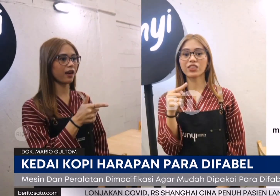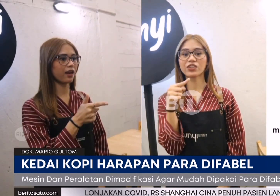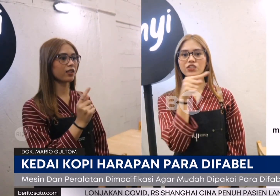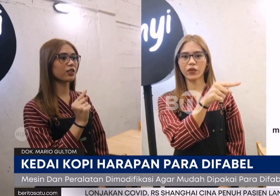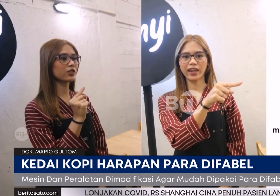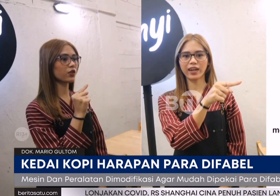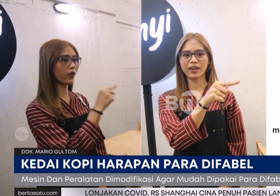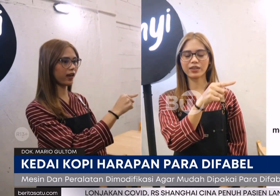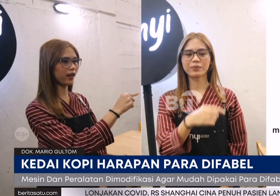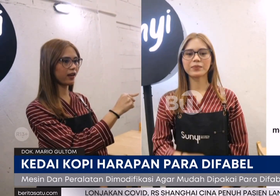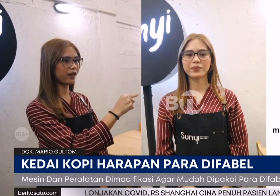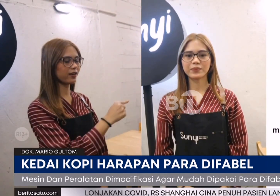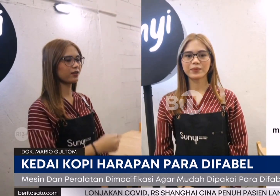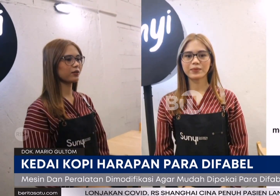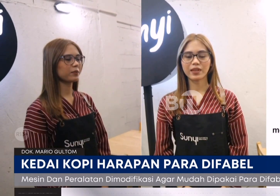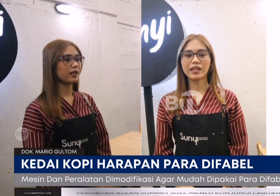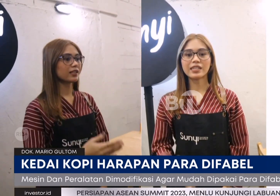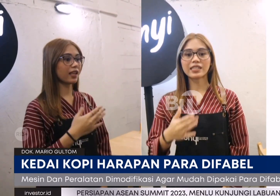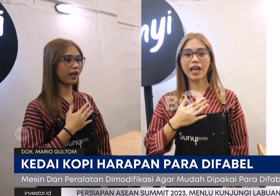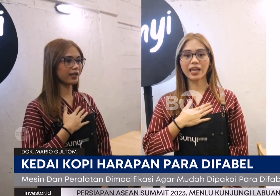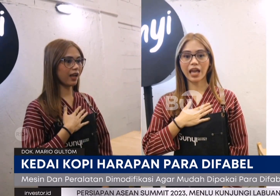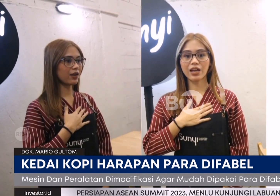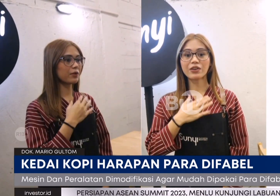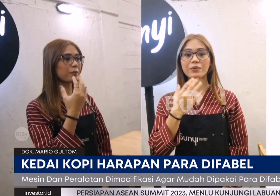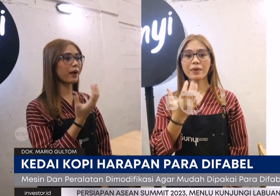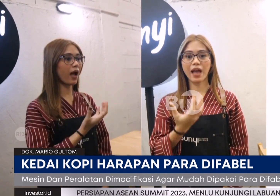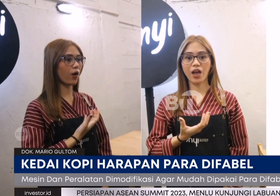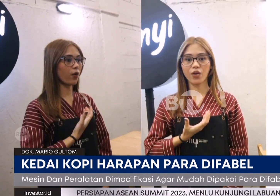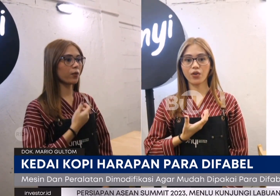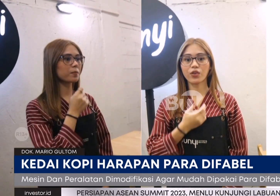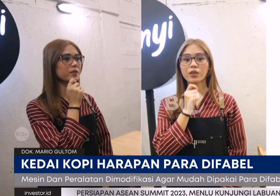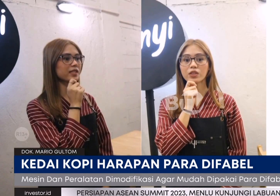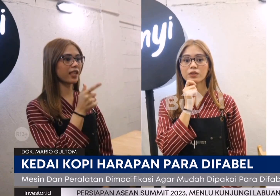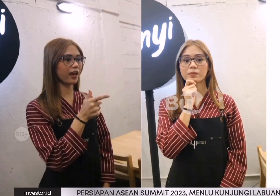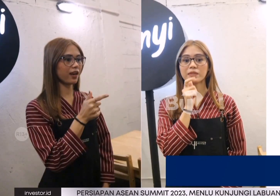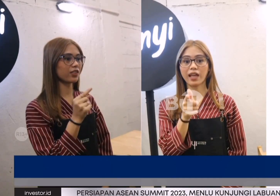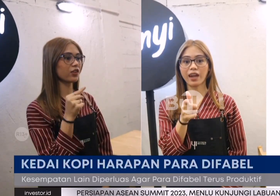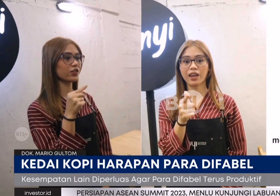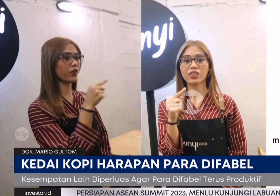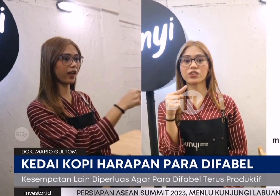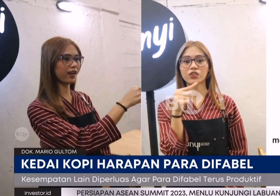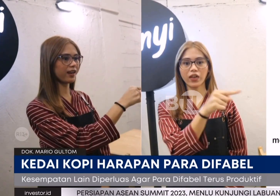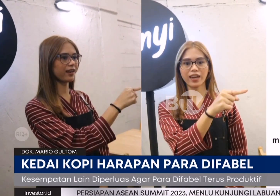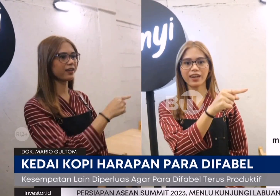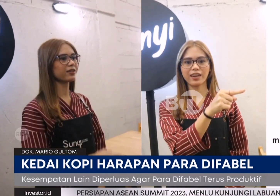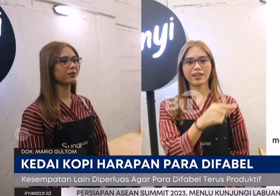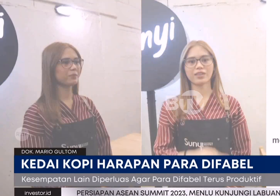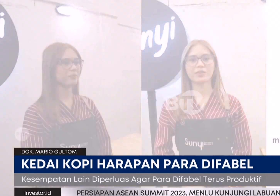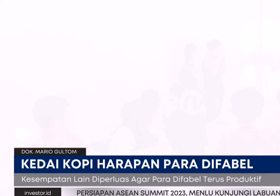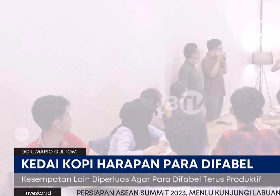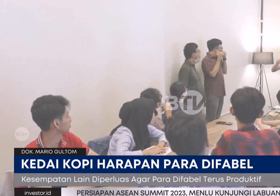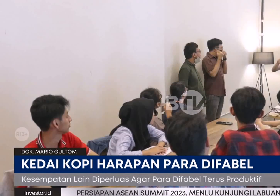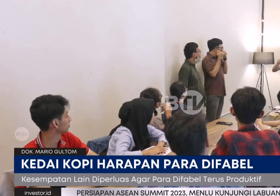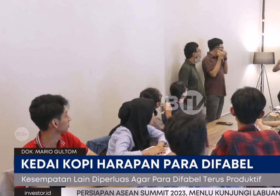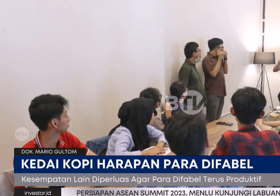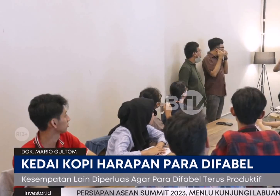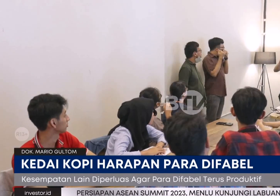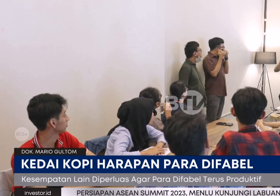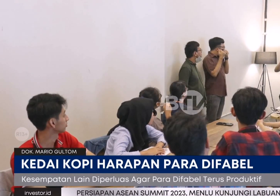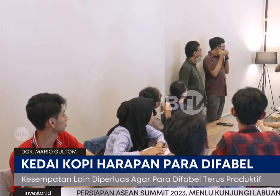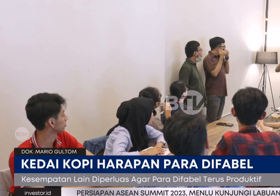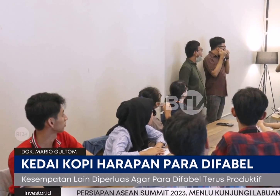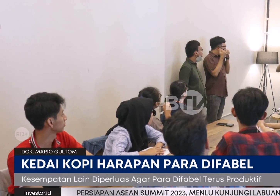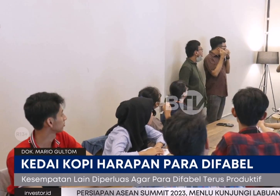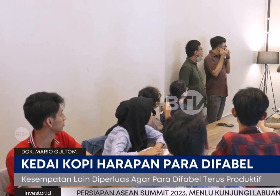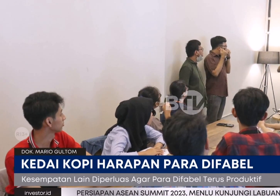sempat mendapat gempuran. Kemudian mereka memperluas kesempatan lain agar para penyandang disabilitas bisa terus produktif.